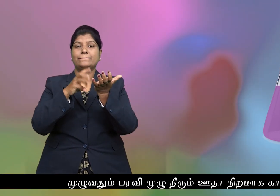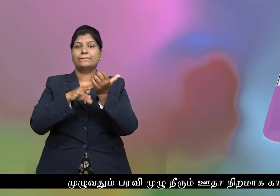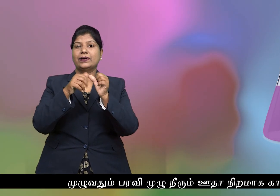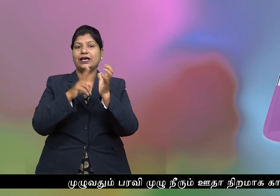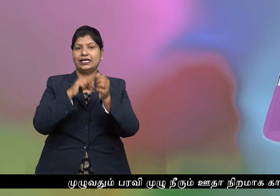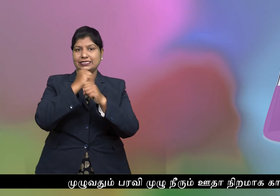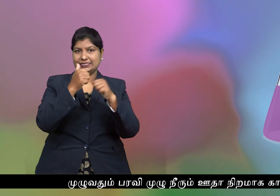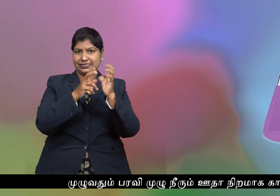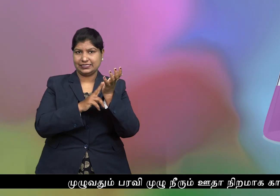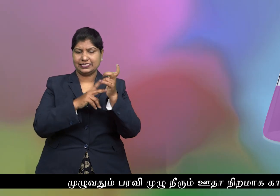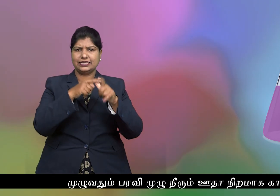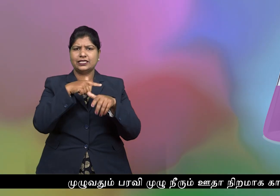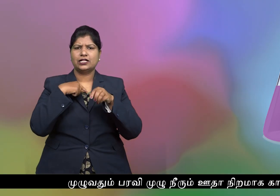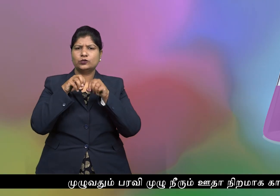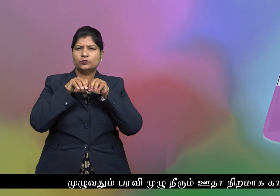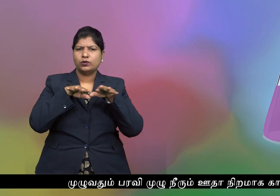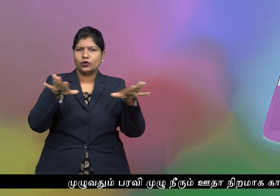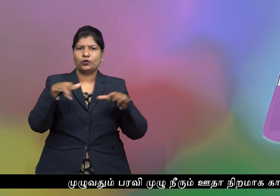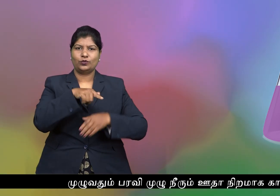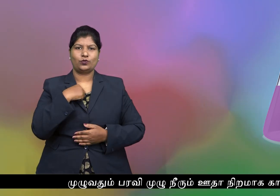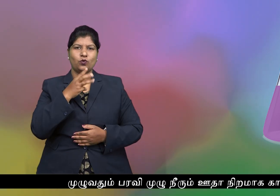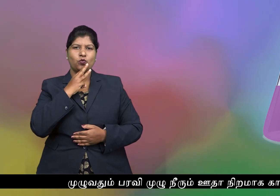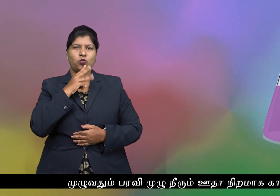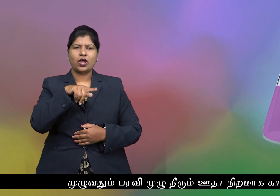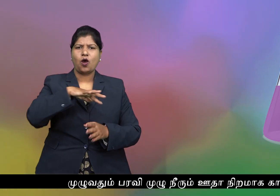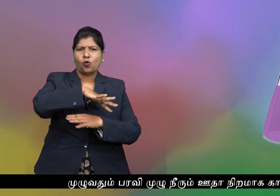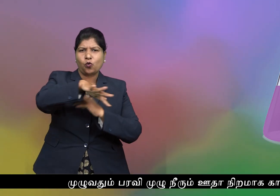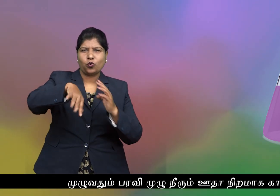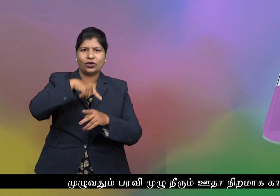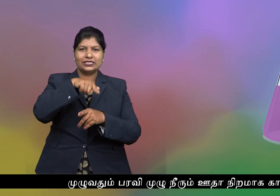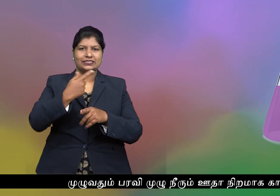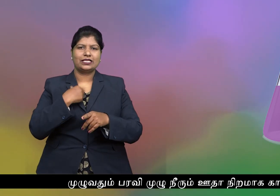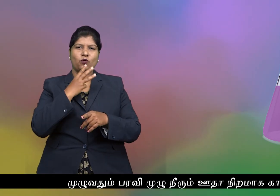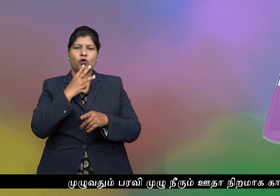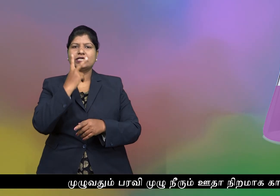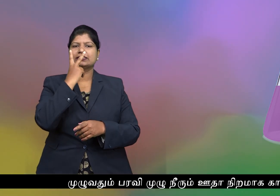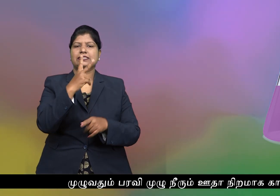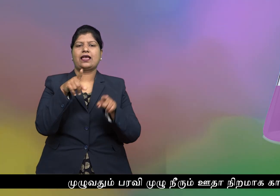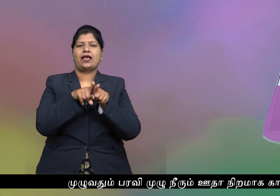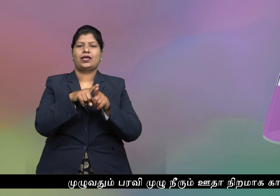முழுவதும் பரவி முழு நீரும் ஊதா நிறமாக காட்சியளிக்கிறது.